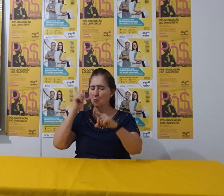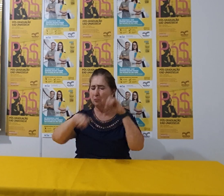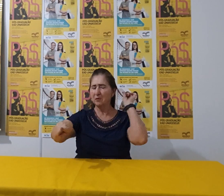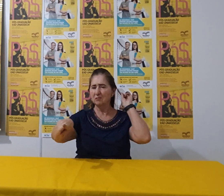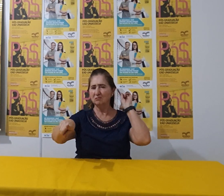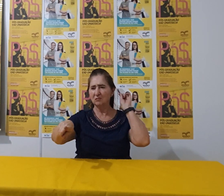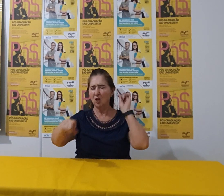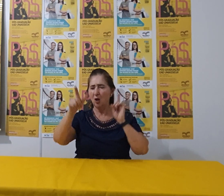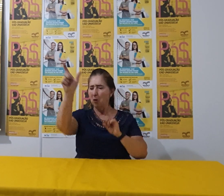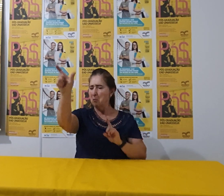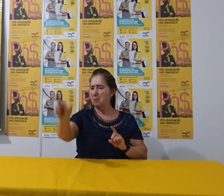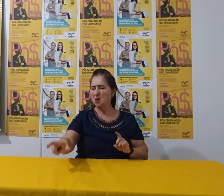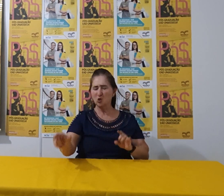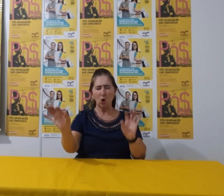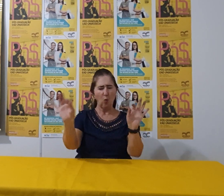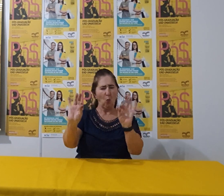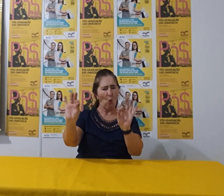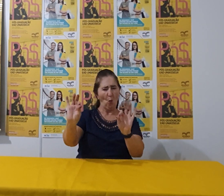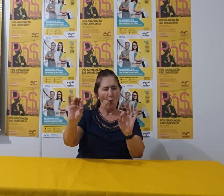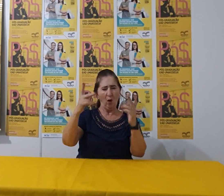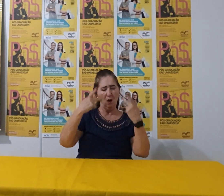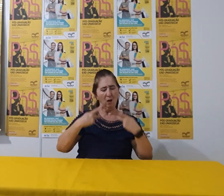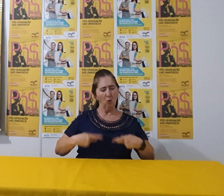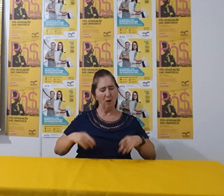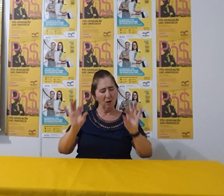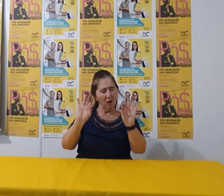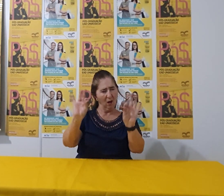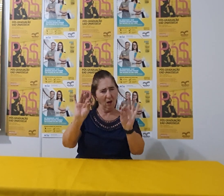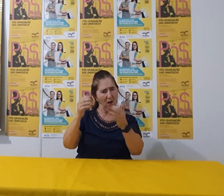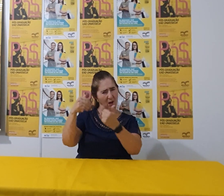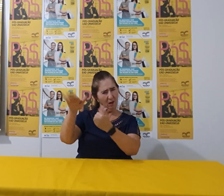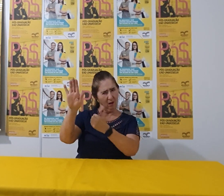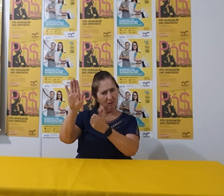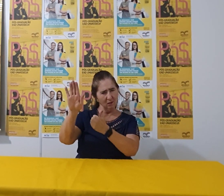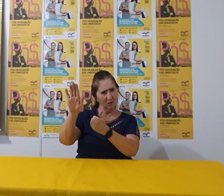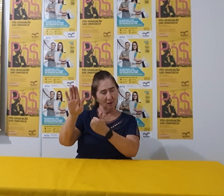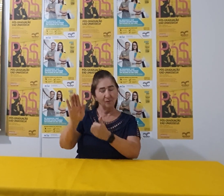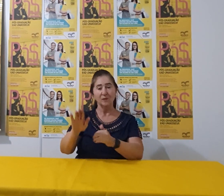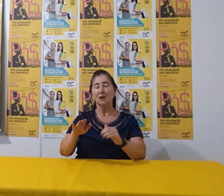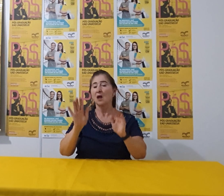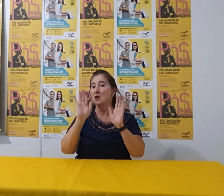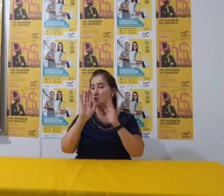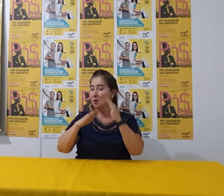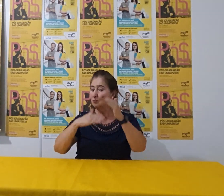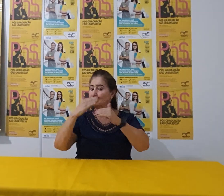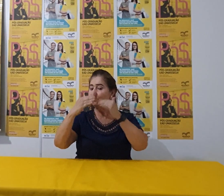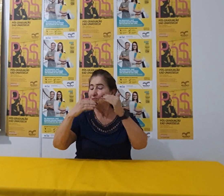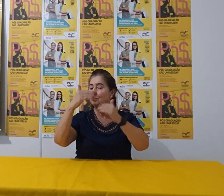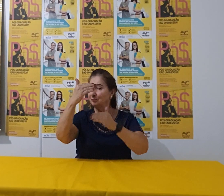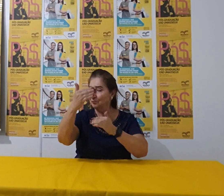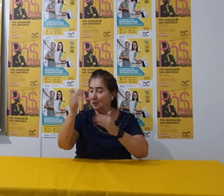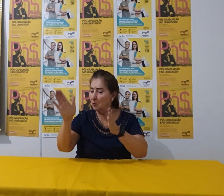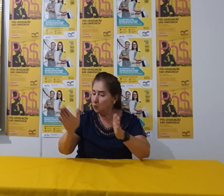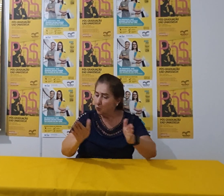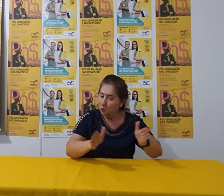considerava humanos devido à sua deficiência. Em determinado momento da Idade Média, os